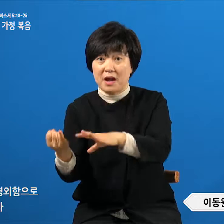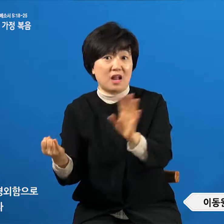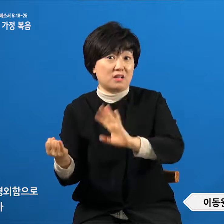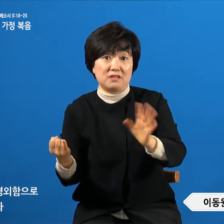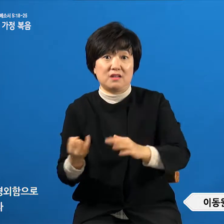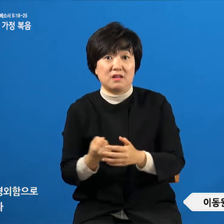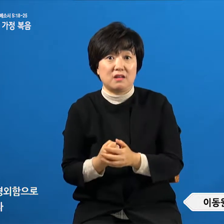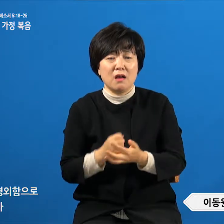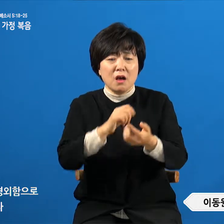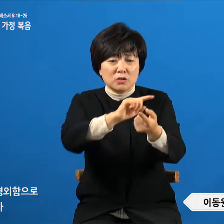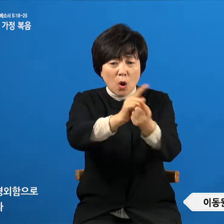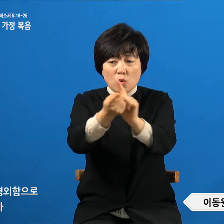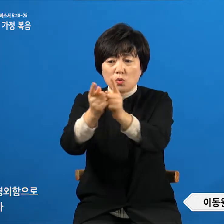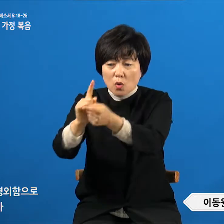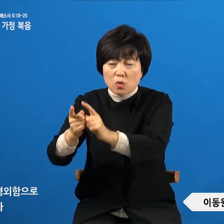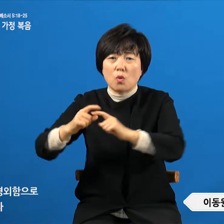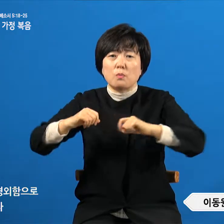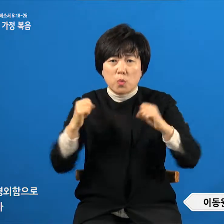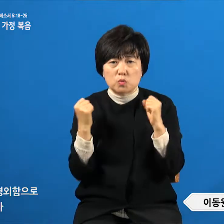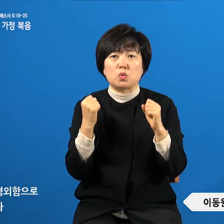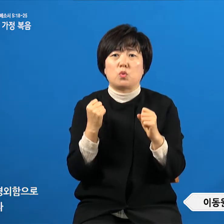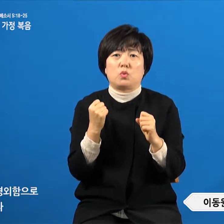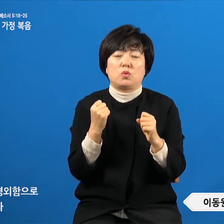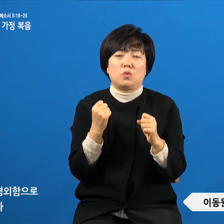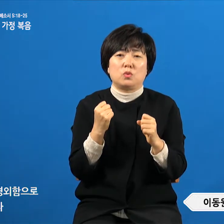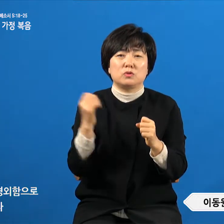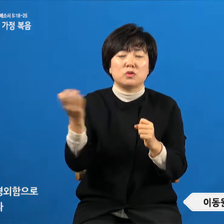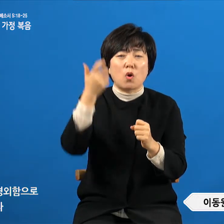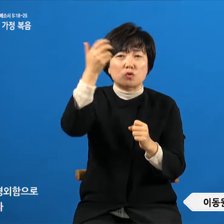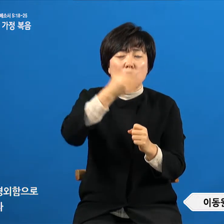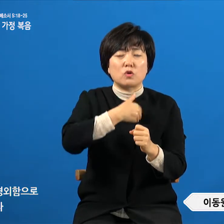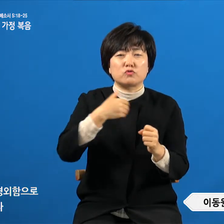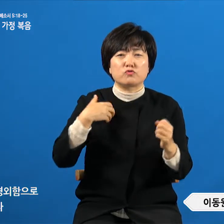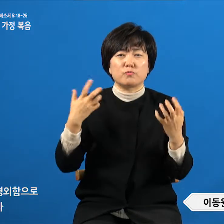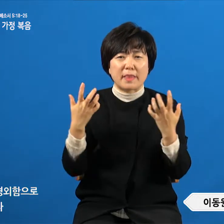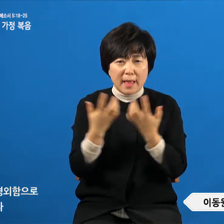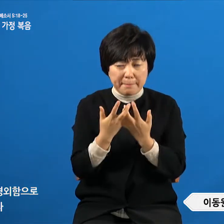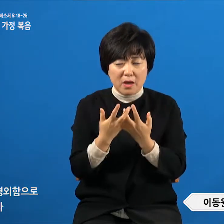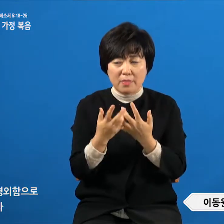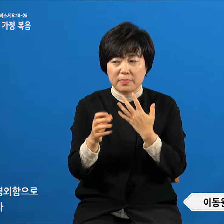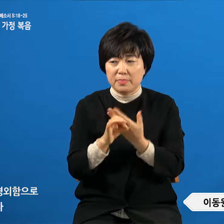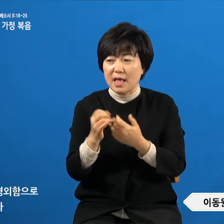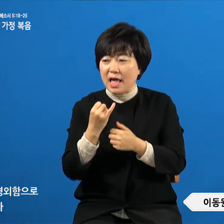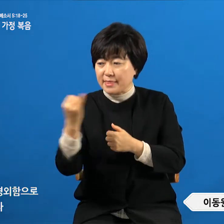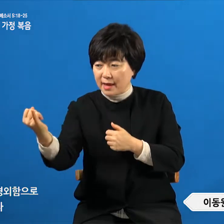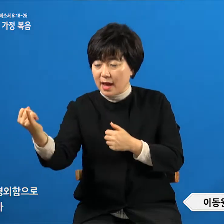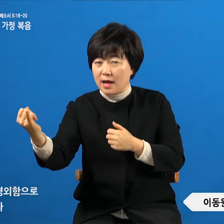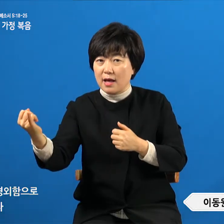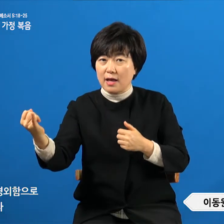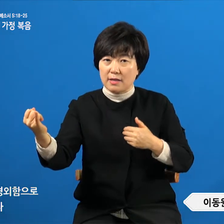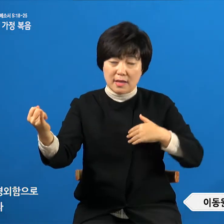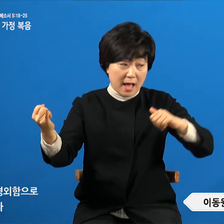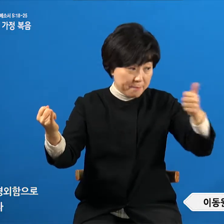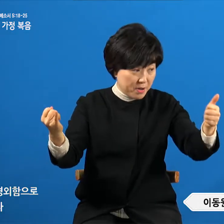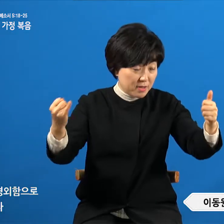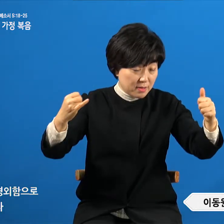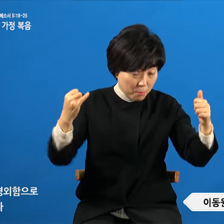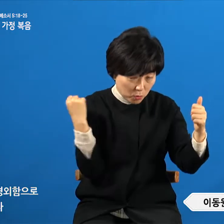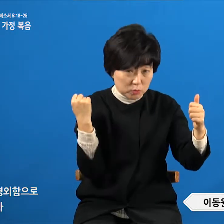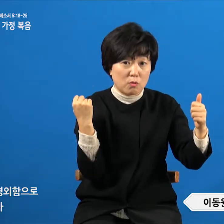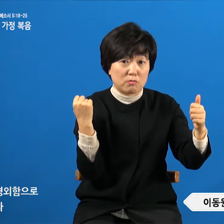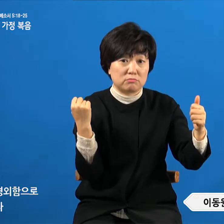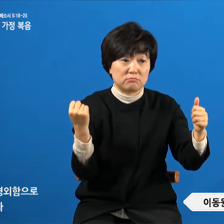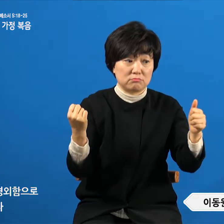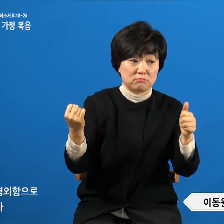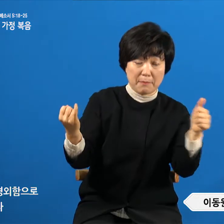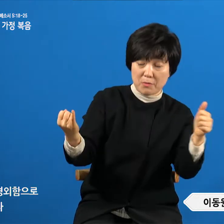아니에요. 우리가 피차에 복종할 수 있어야 한다고. 성령에 충만하면 아내가 남편에게 복종할 뿐만 아니라 남편이